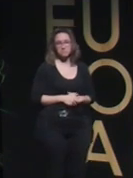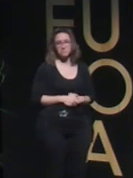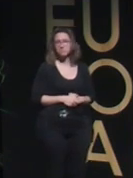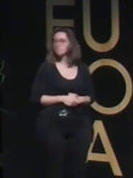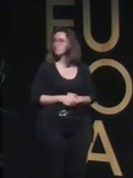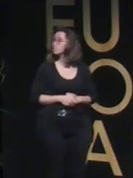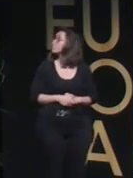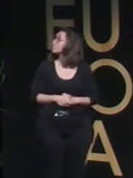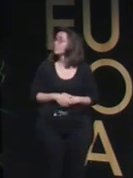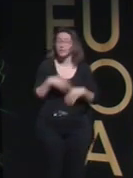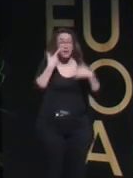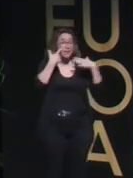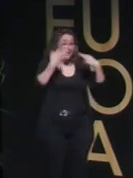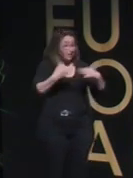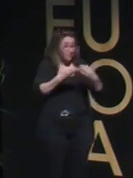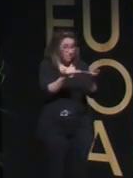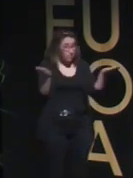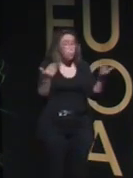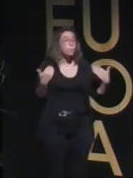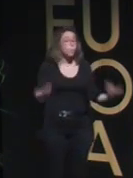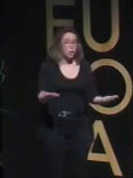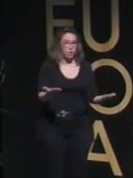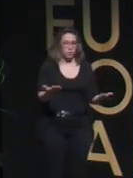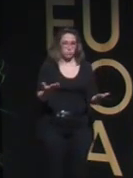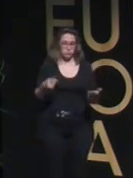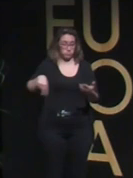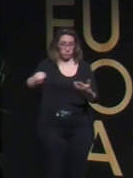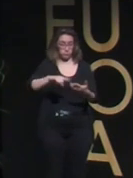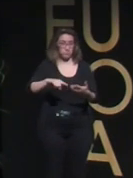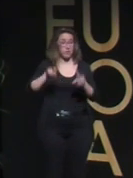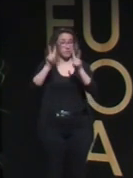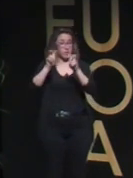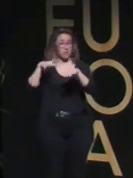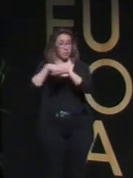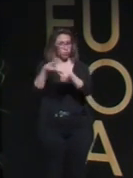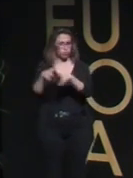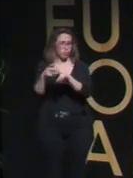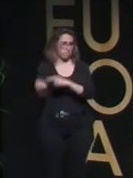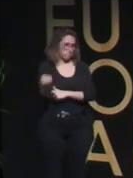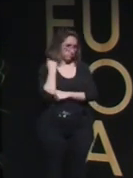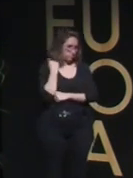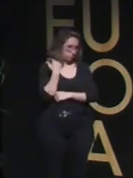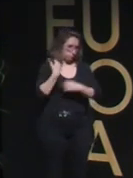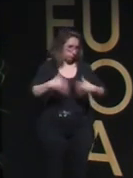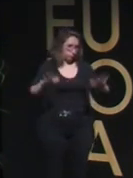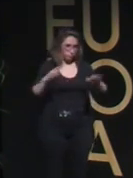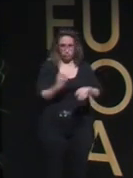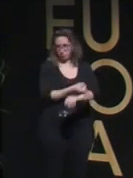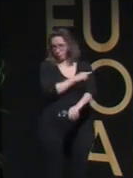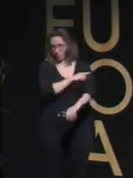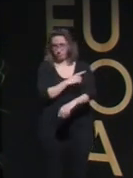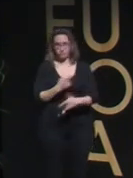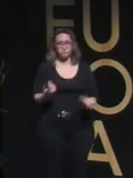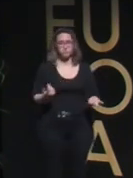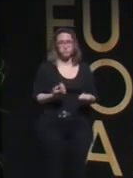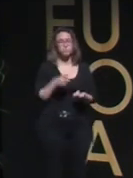¿Cuál es la realidad? Que nos llevan años luz con las redes sociales. ¿Vale? Estamos viendo y sabemos que